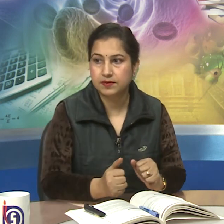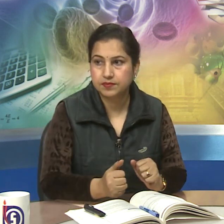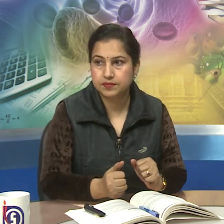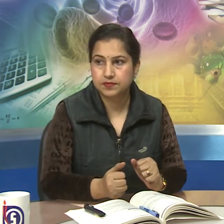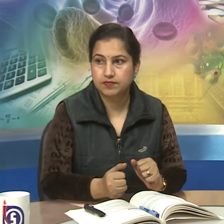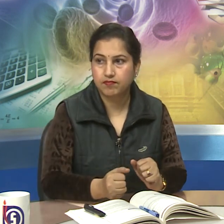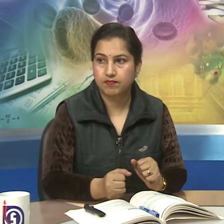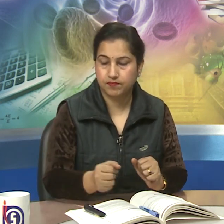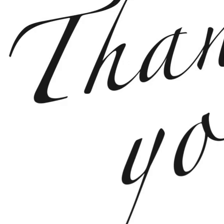हैं हम अ